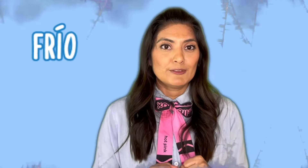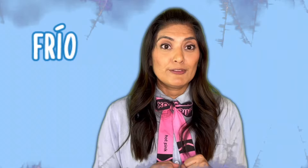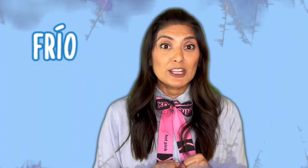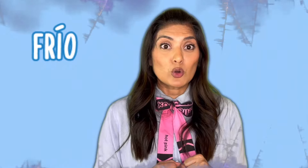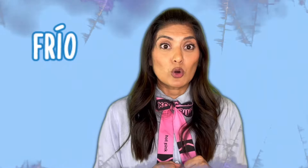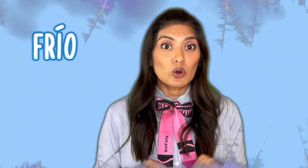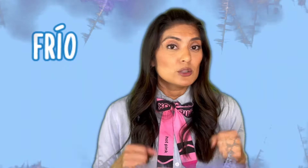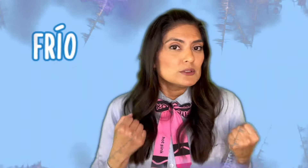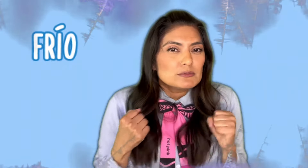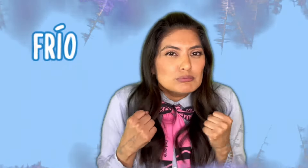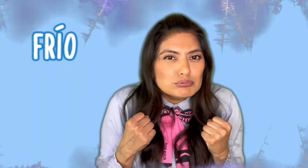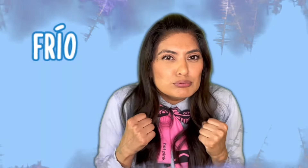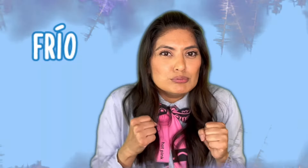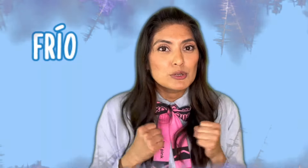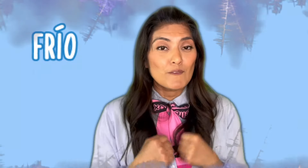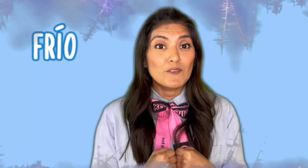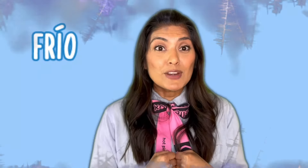Frío. Frío.